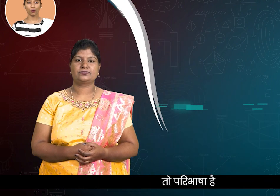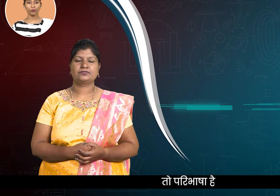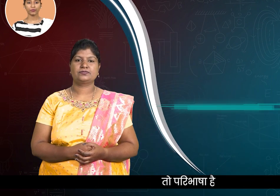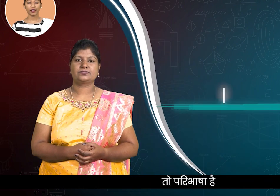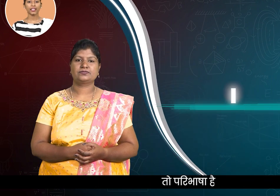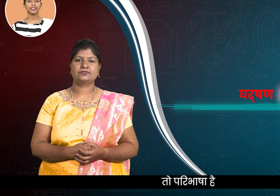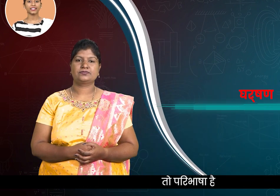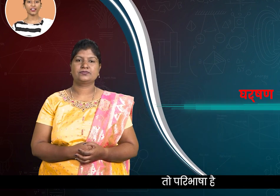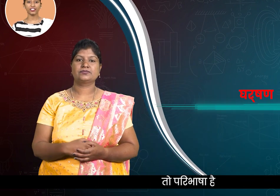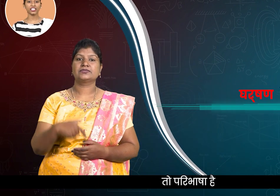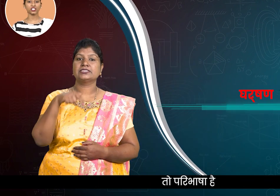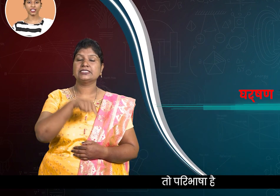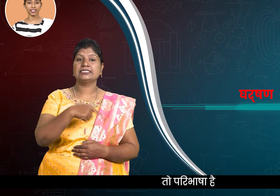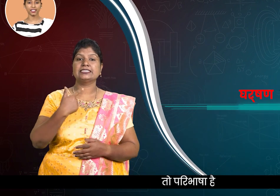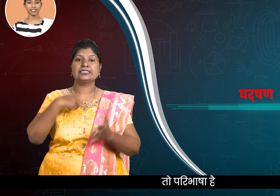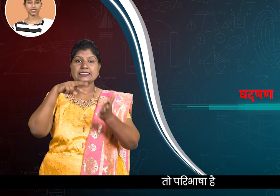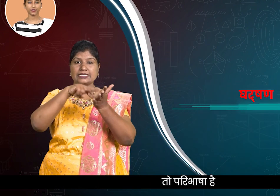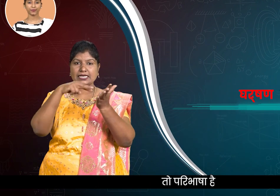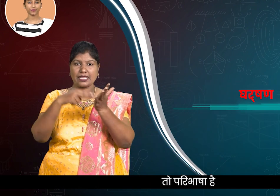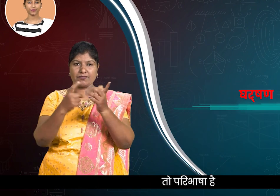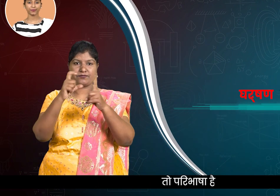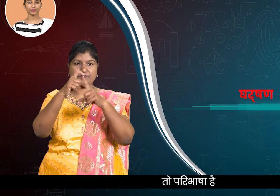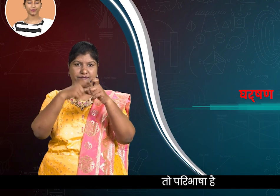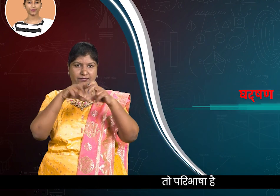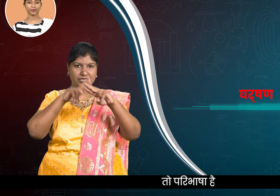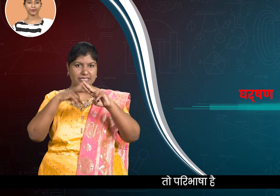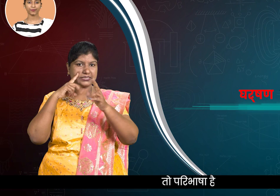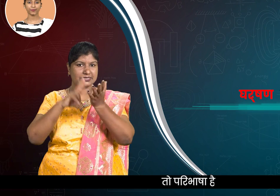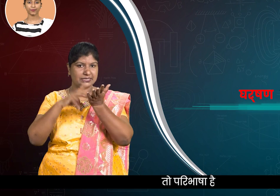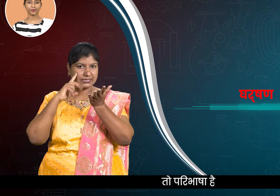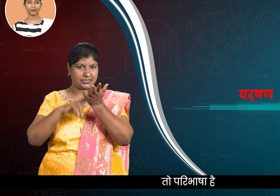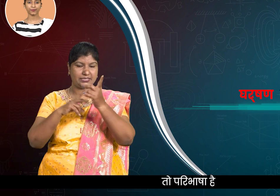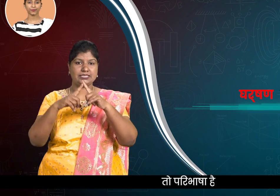तो घर्षण की परिभाषा यह है कि